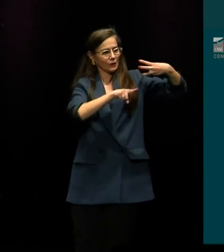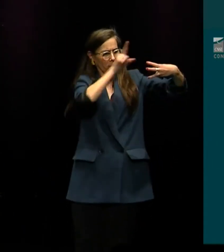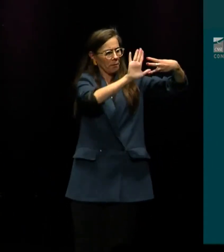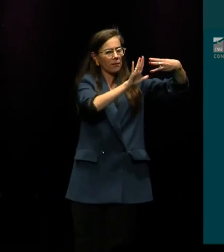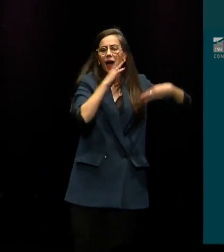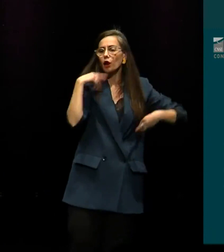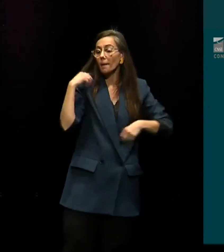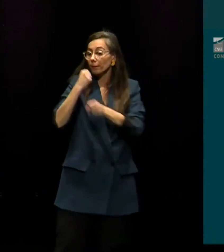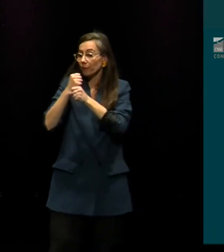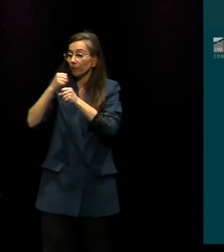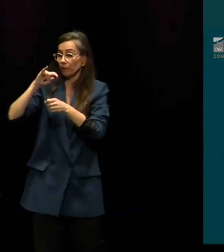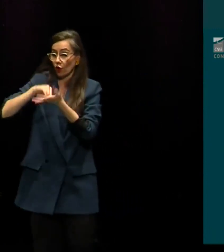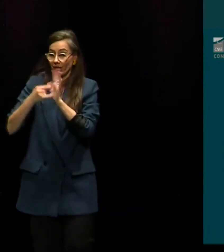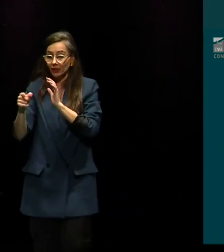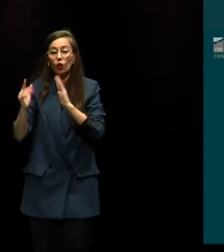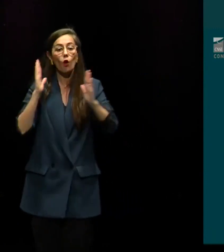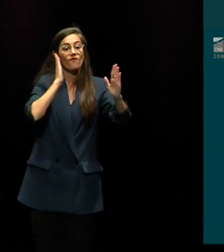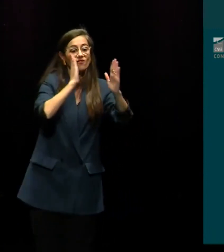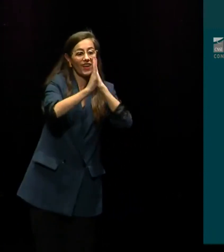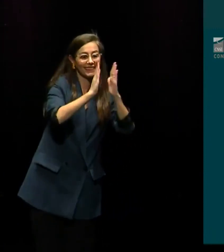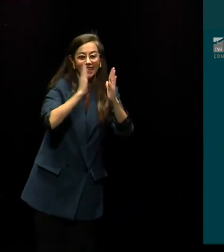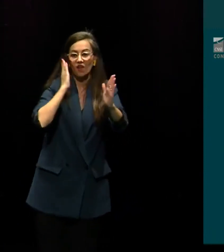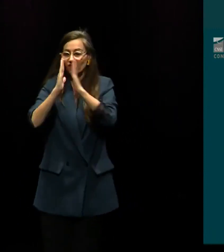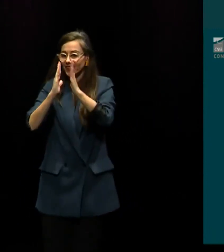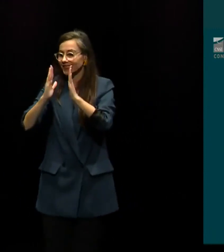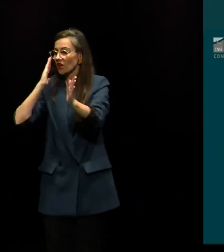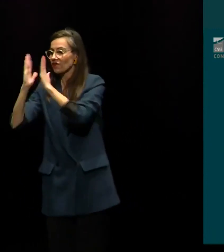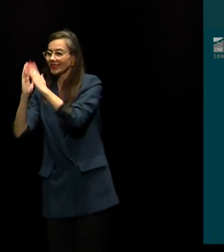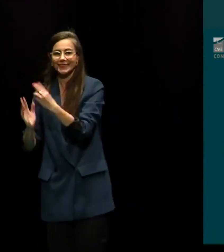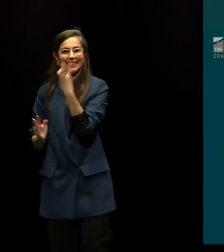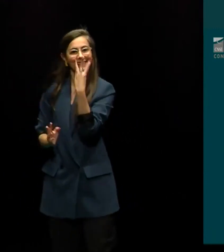Como digo, estos 3 objetivos,